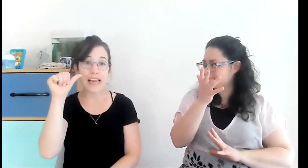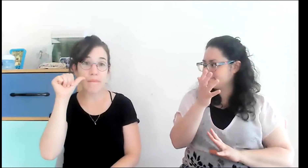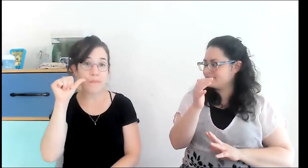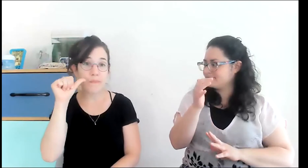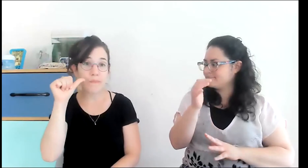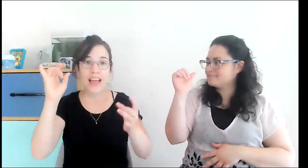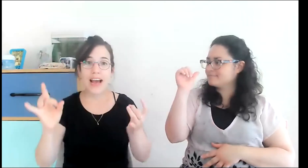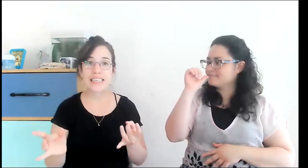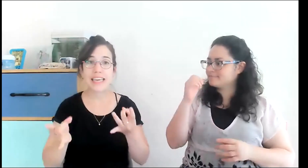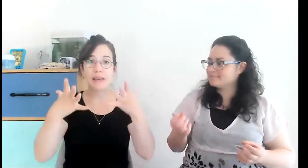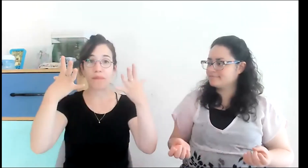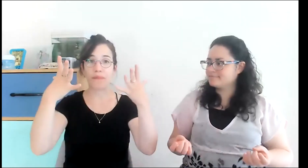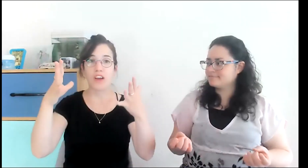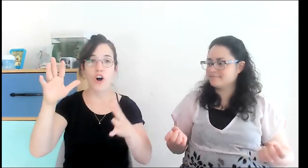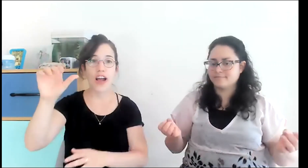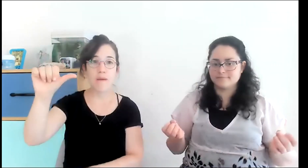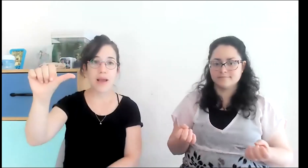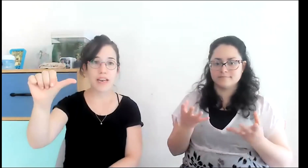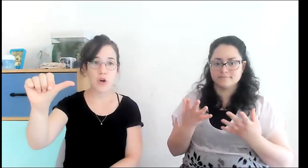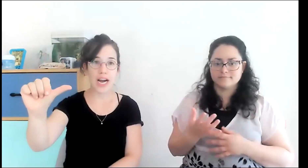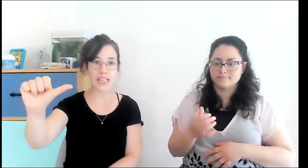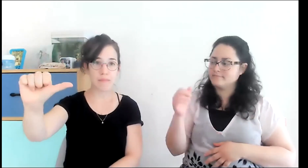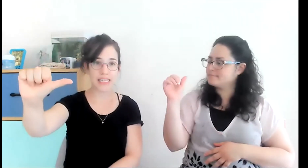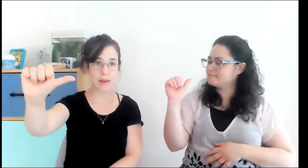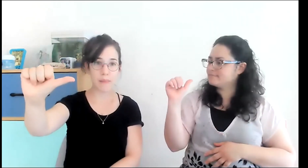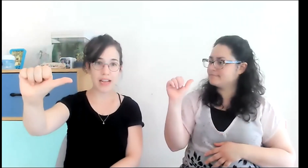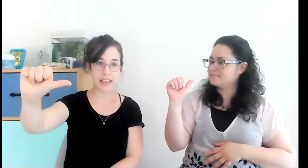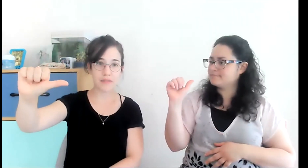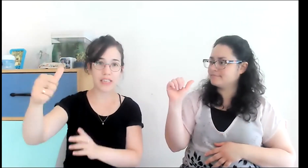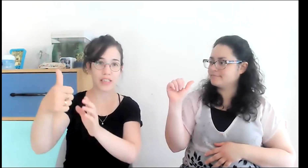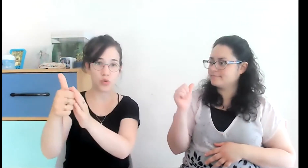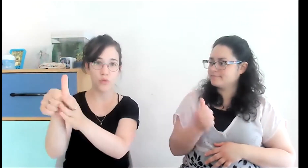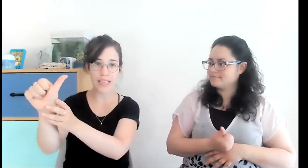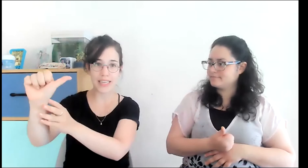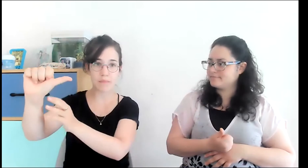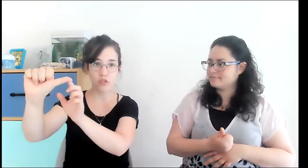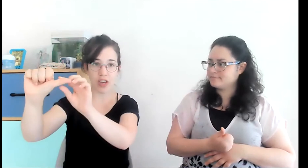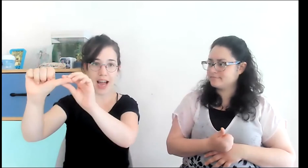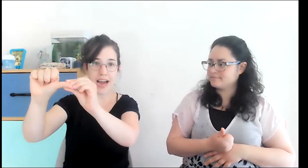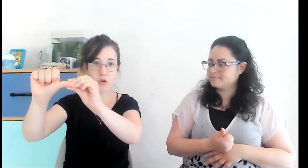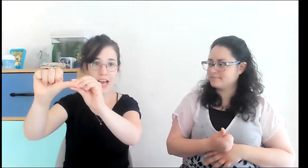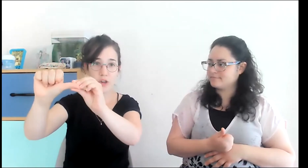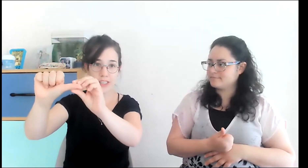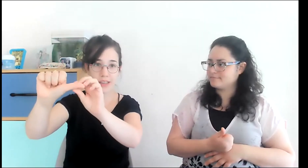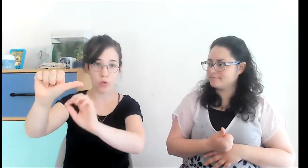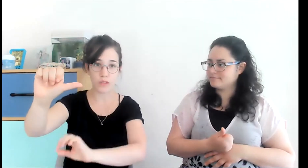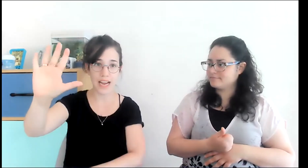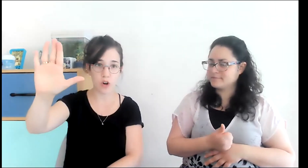המים הזקים, אוקיי? מים אני לוקחת בעצם את התבנית הזו, בעצם רק האגודל יוצאת החוצה, כל